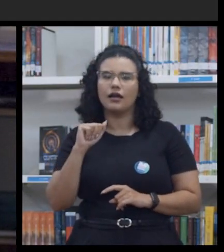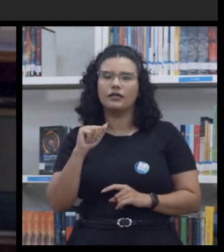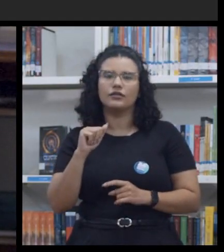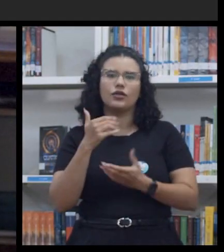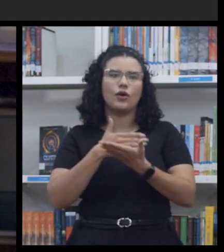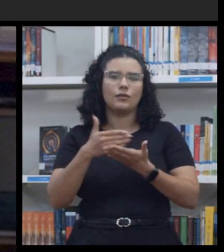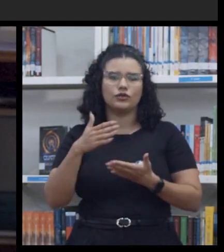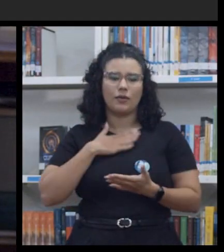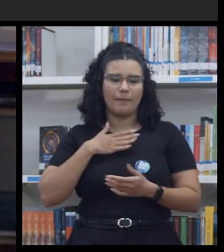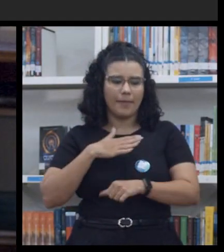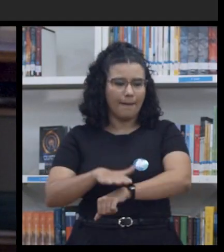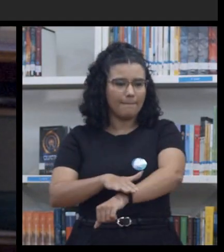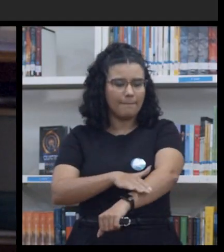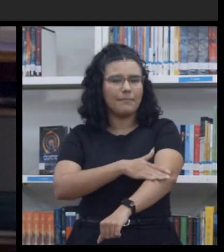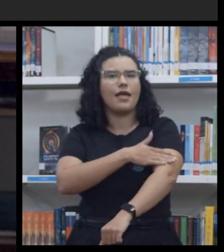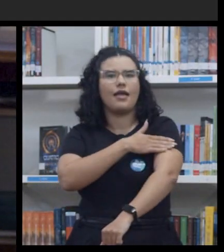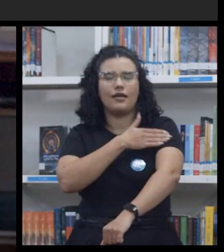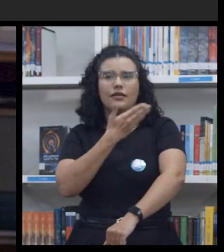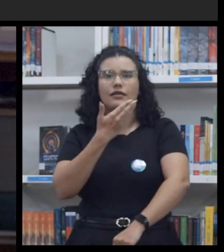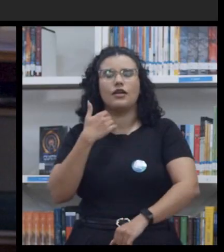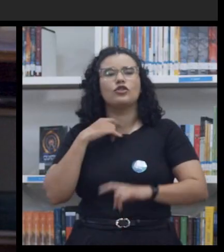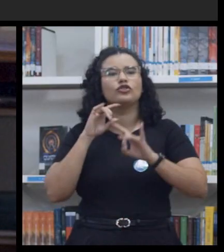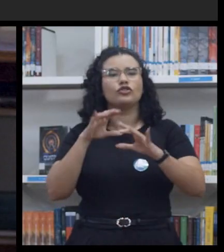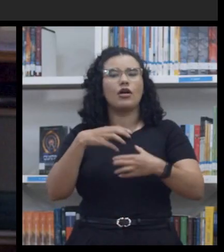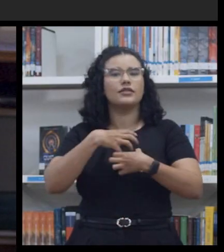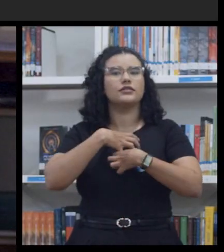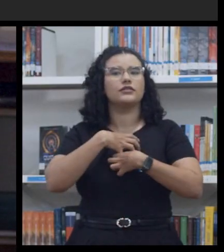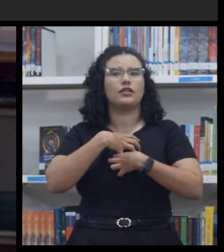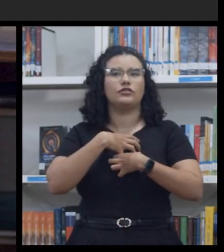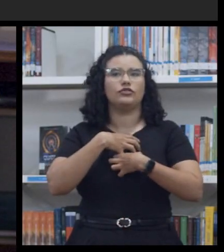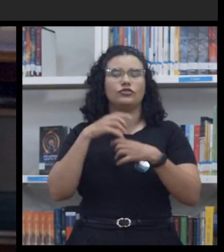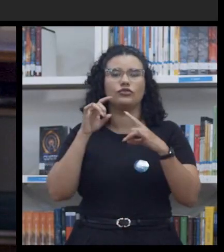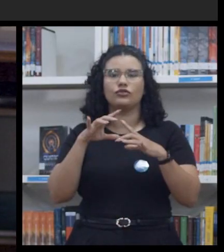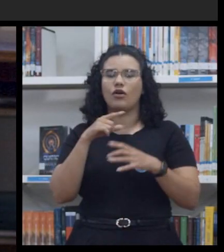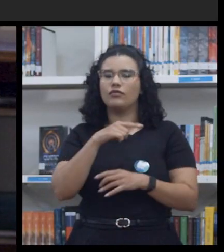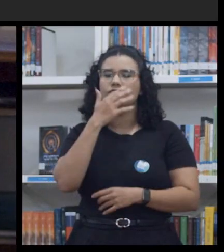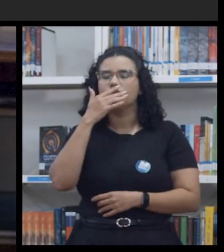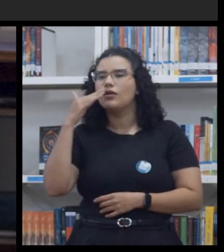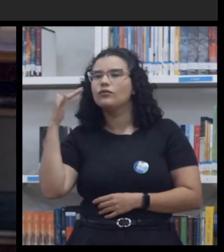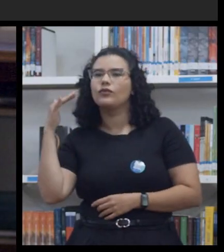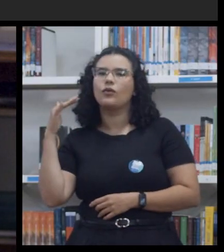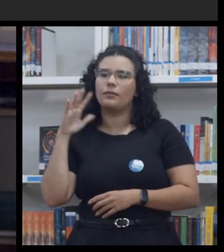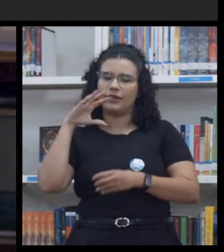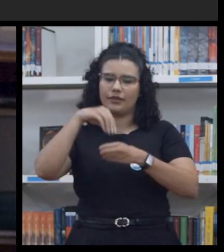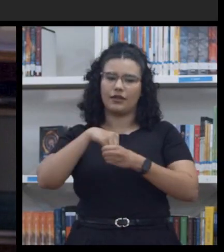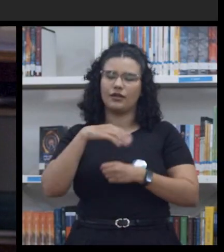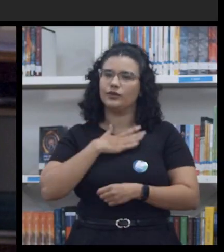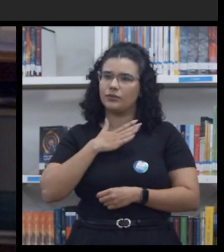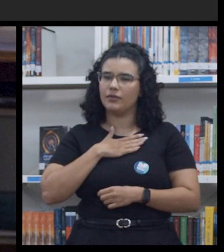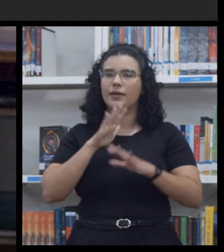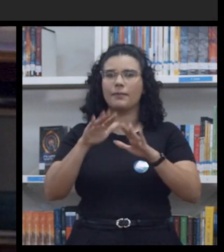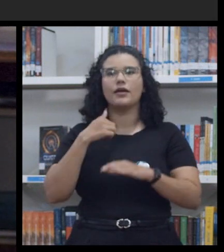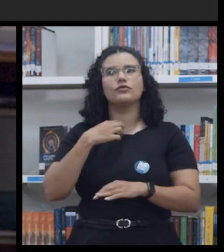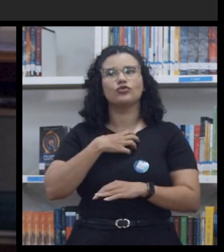passava pela minha pele, eu não só sentia aquele perfume dentro de mim, eu sentia